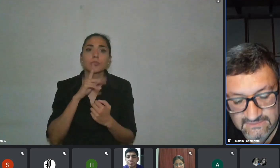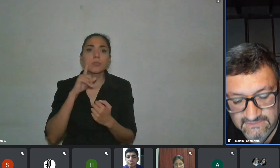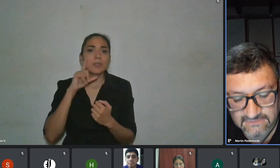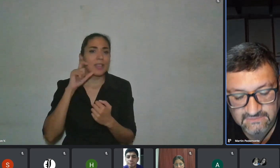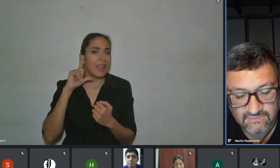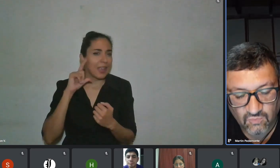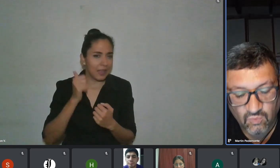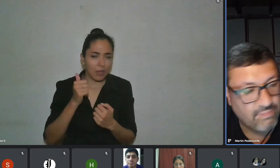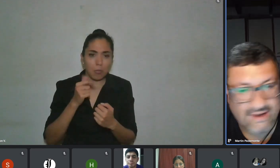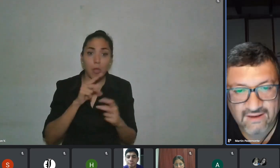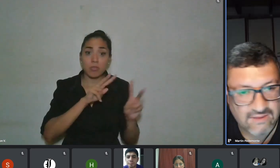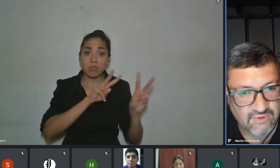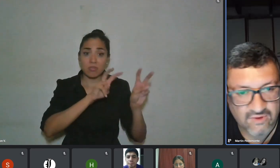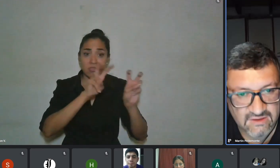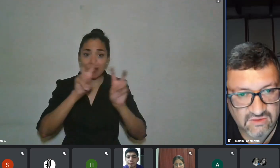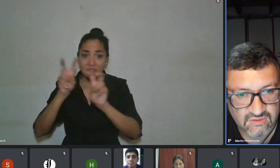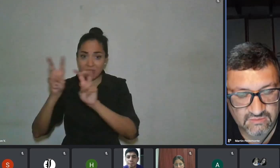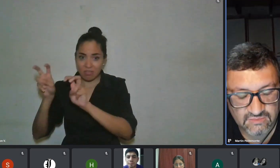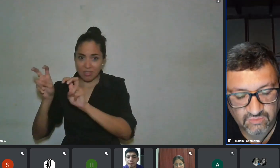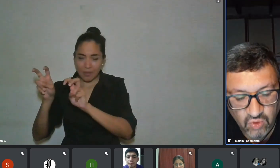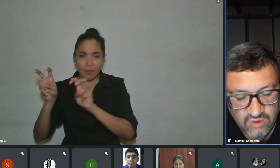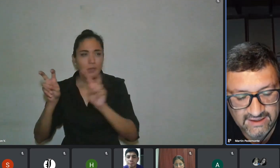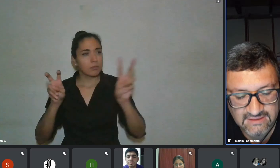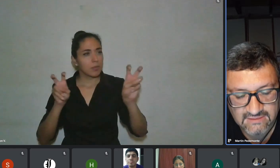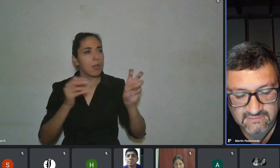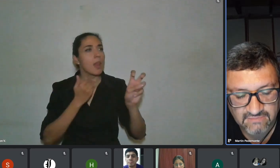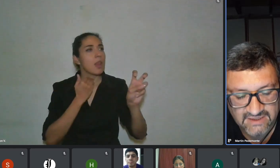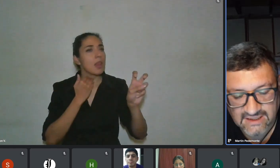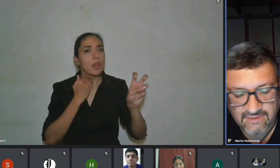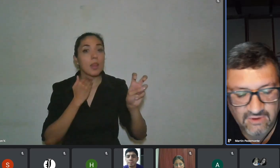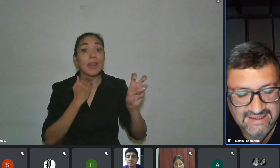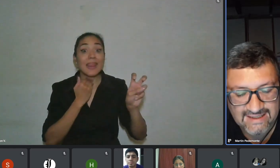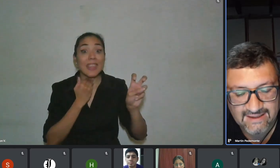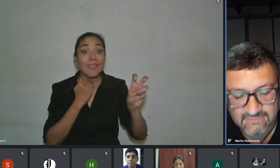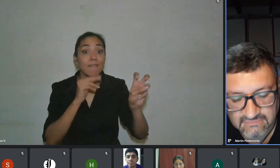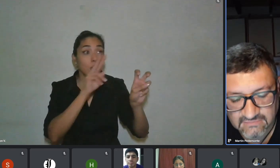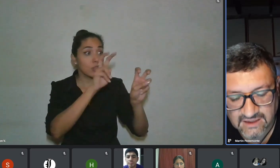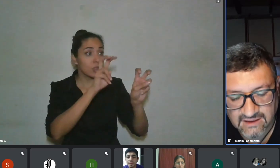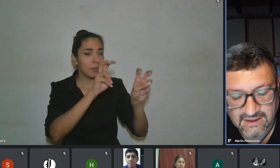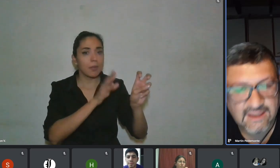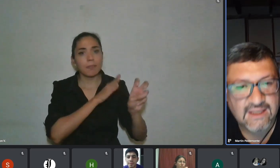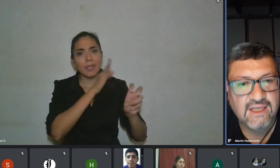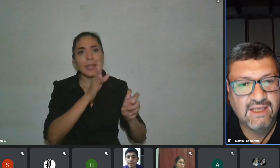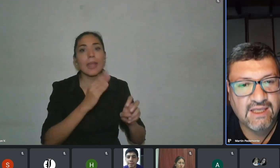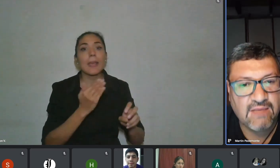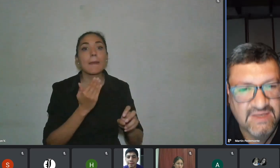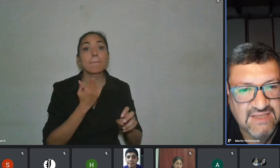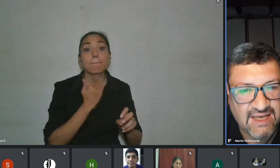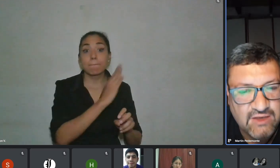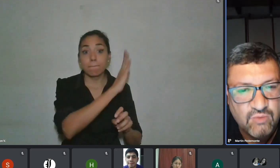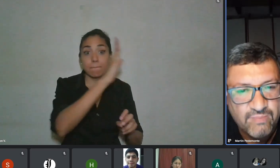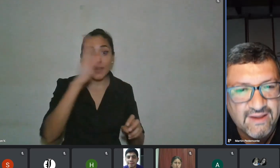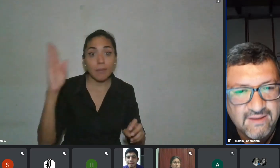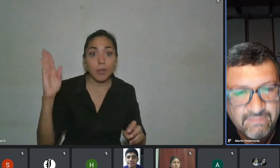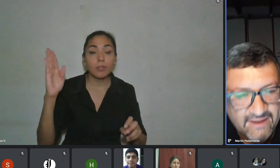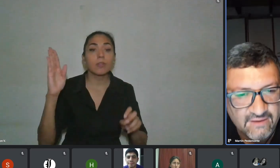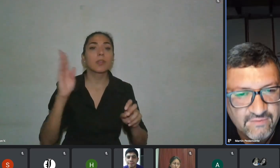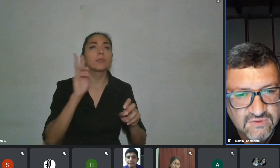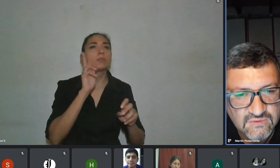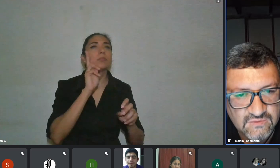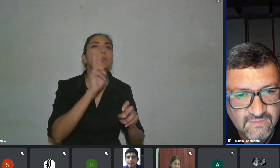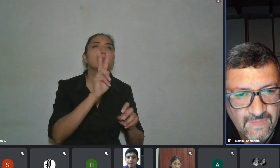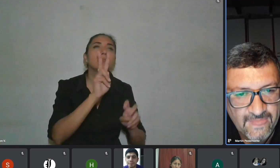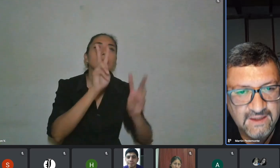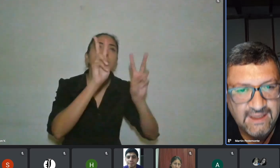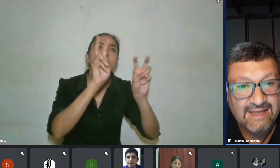veas un par de libros de eso, busques, vayas a la biblioteca y empieces a leer un par de